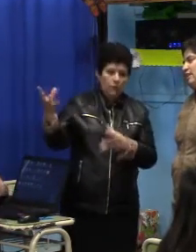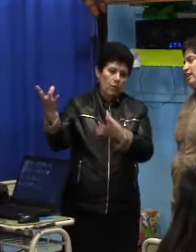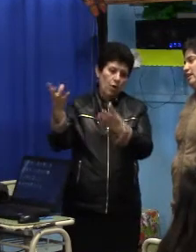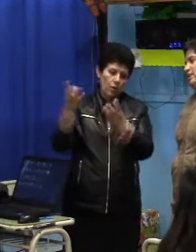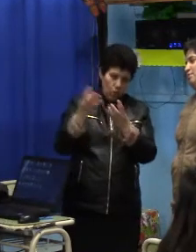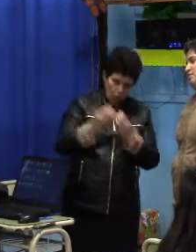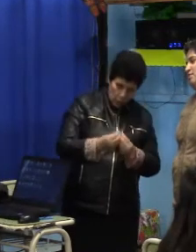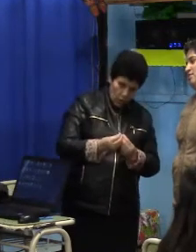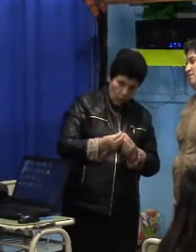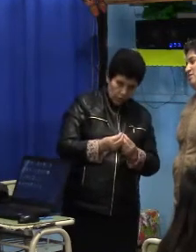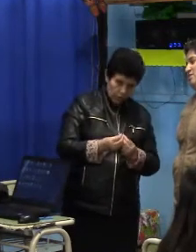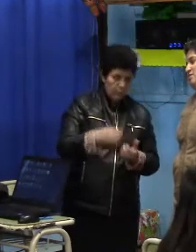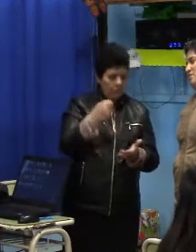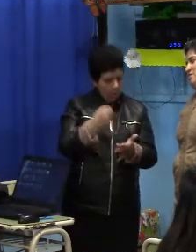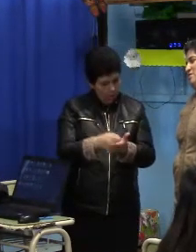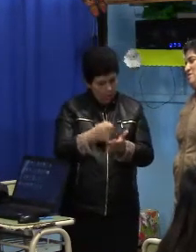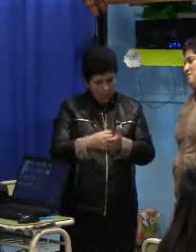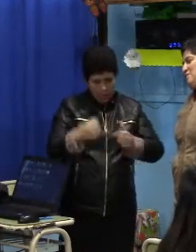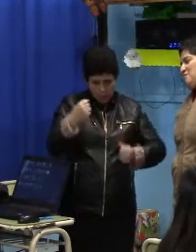que pagar remis,